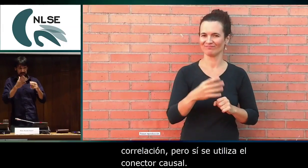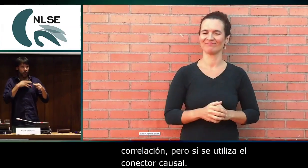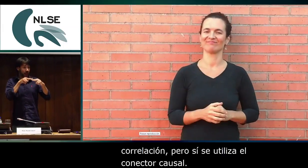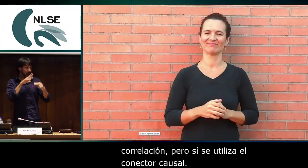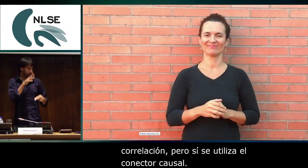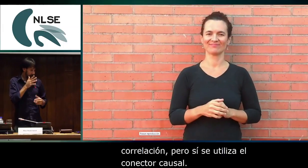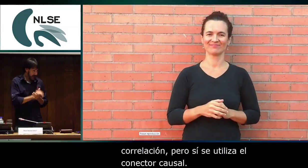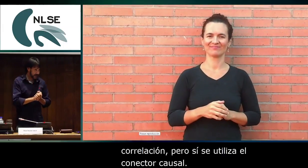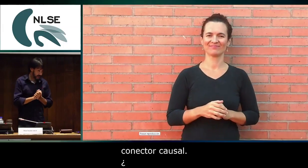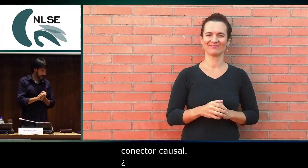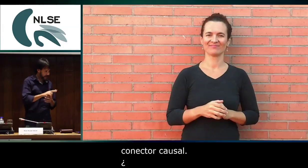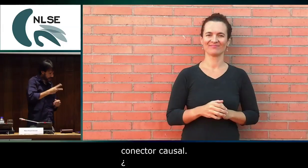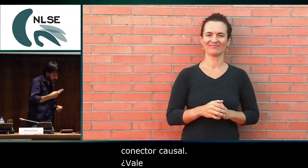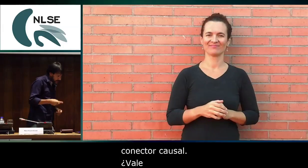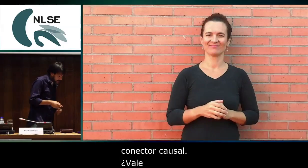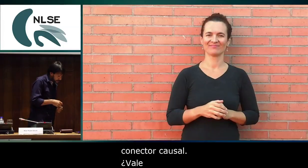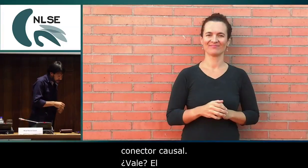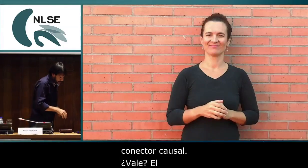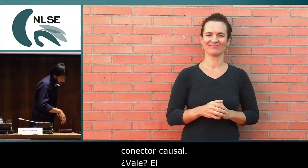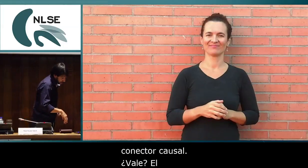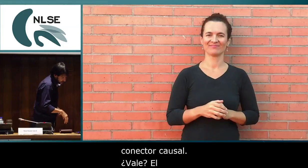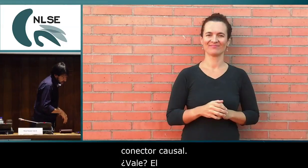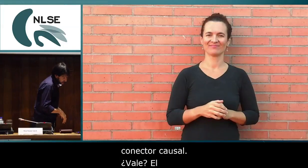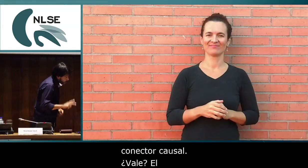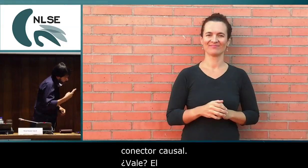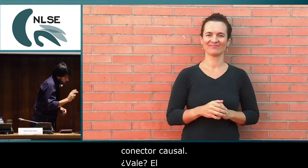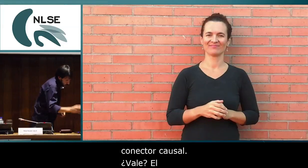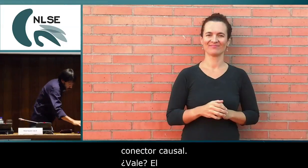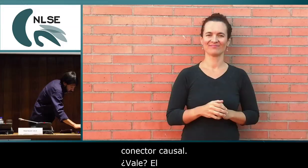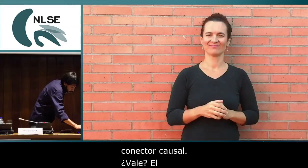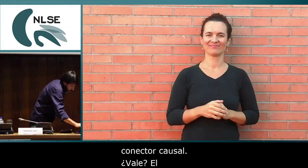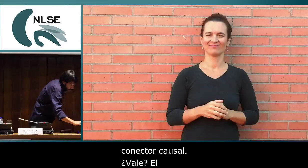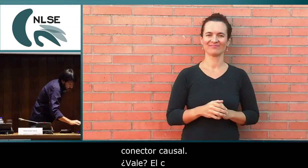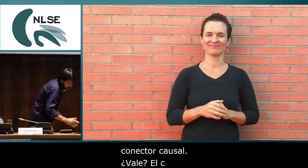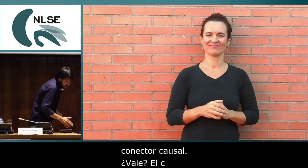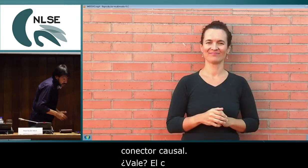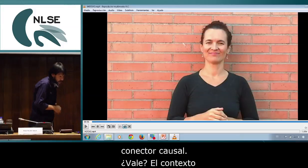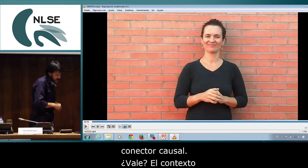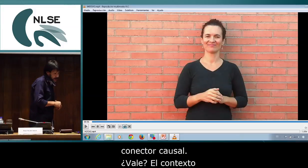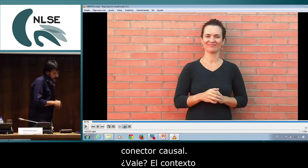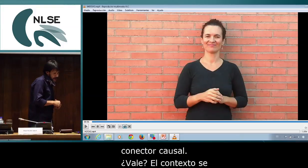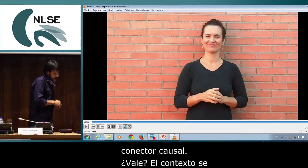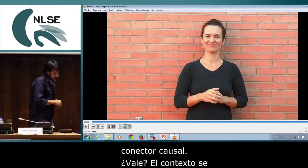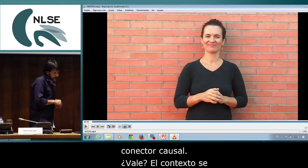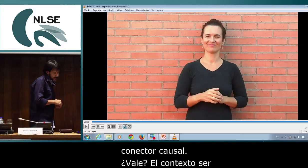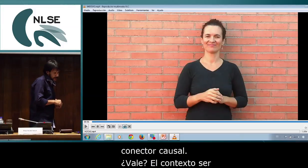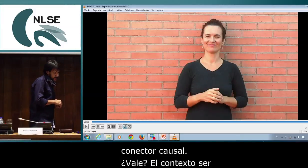El contento sería el efecto, la razón o la causa es porque tiene trabajo.